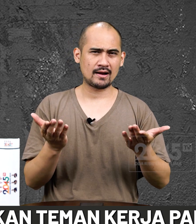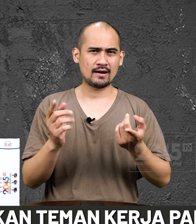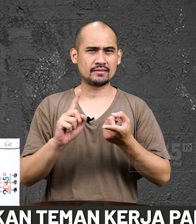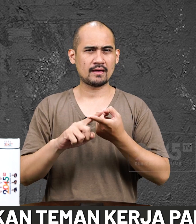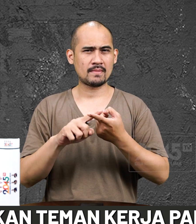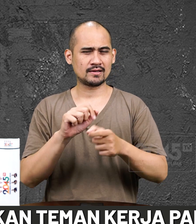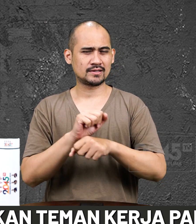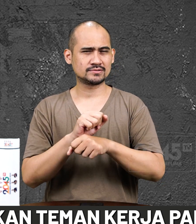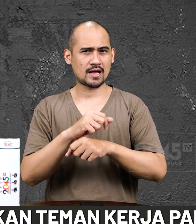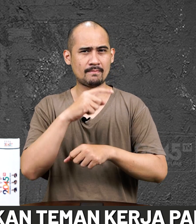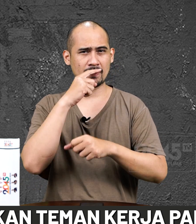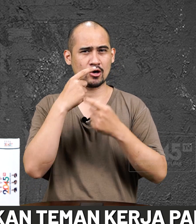Jokowi.